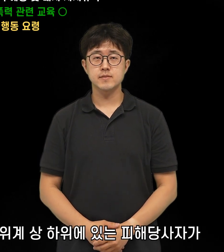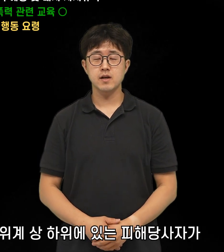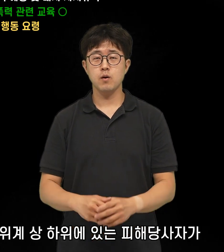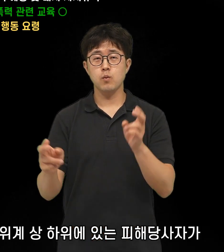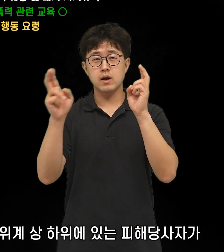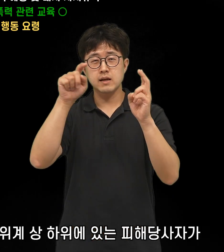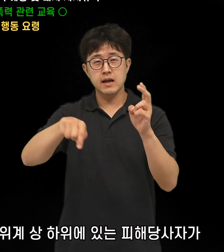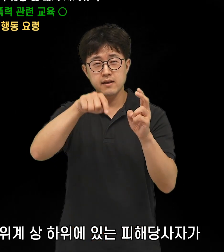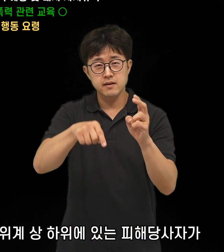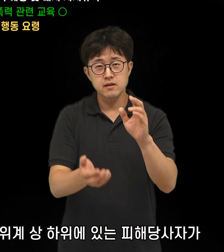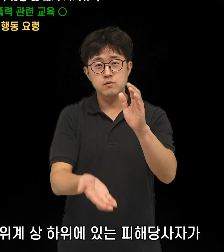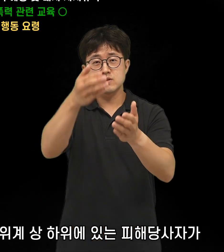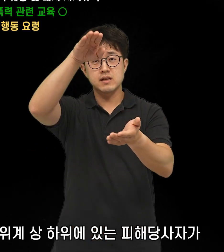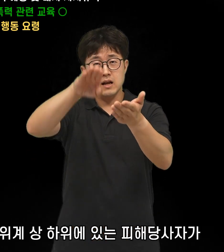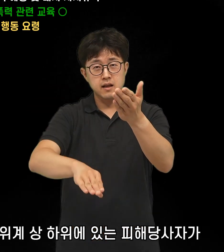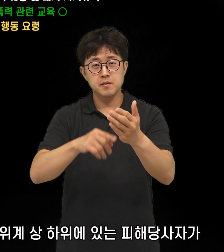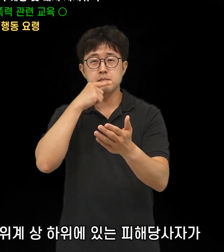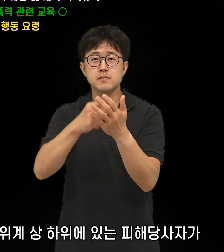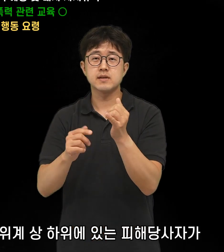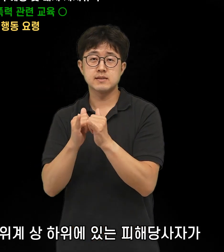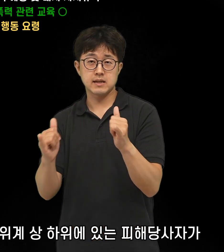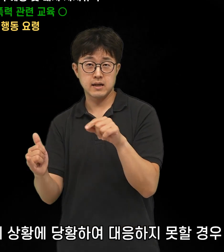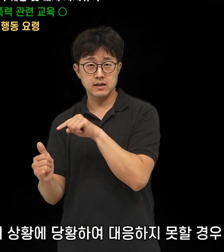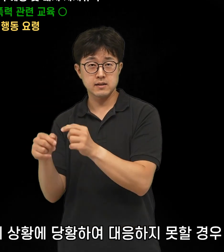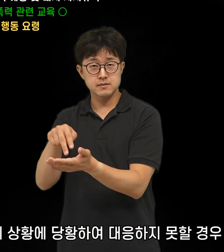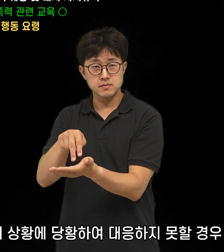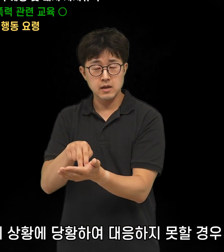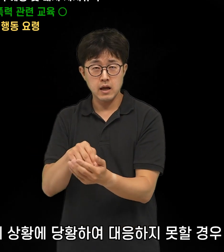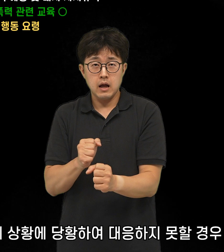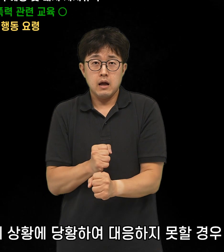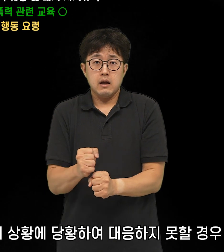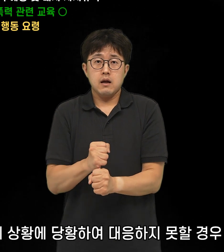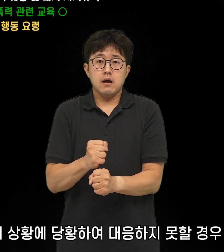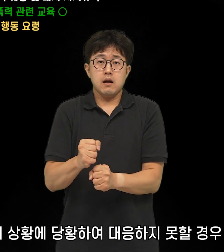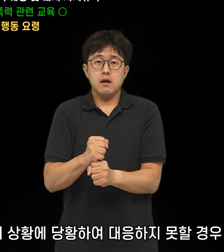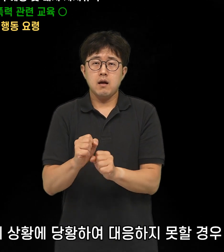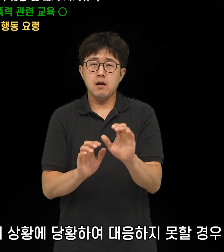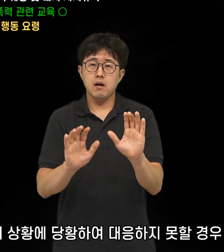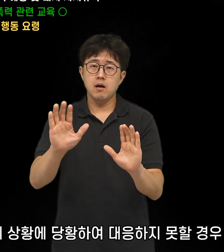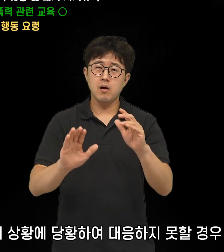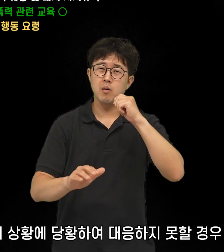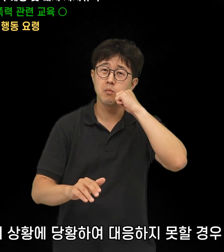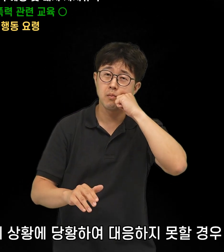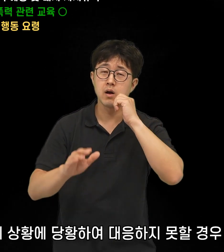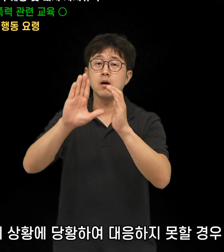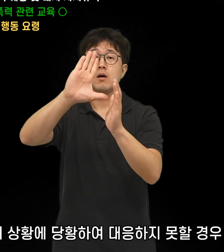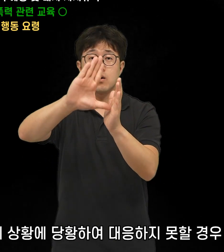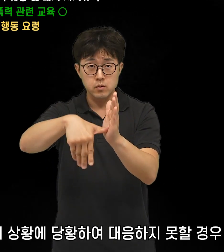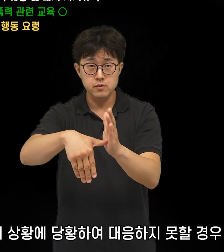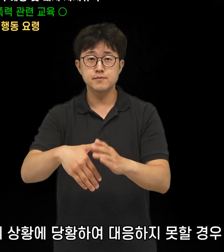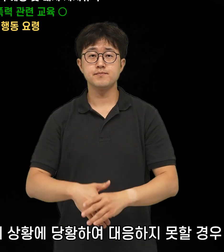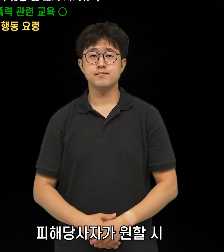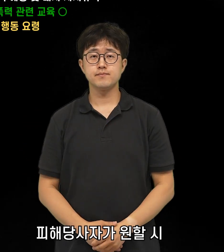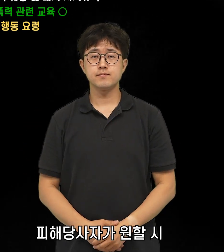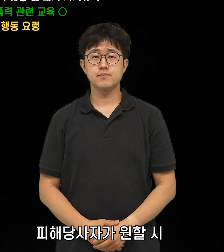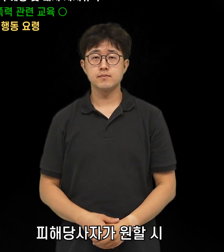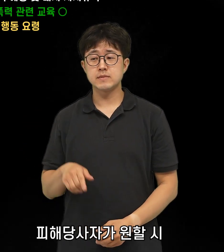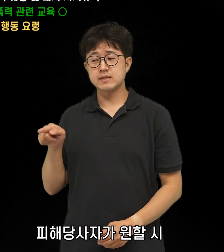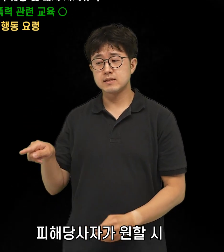하위에 있는 피해 당사자가 문제 상황에 당황하여 대응하지 못할 경우 피해 당사자가